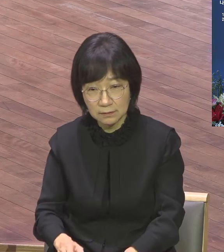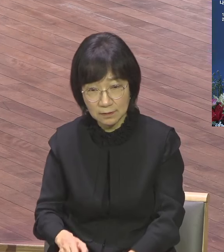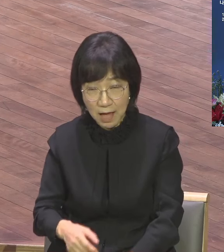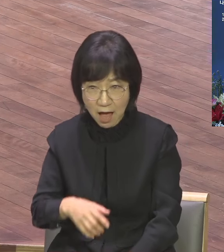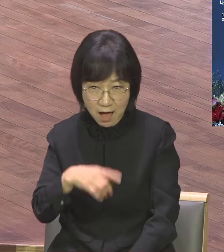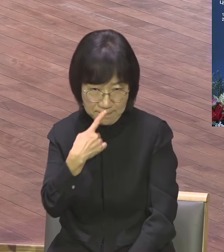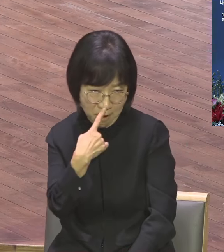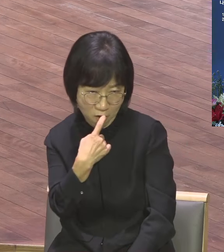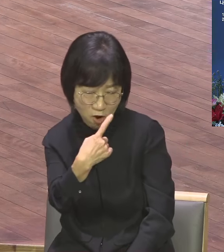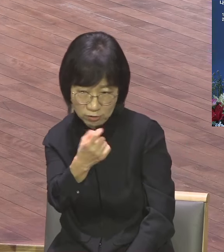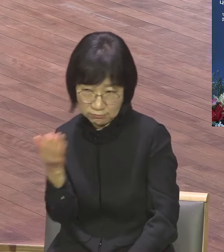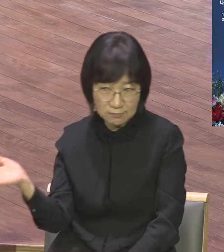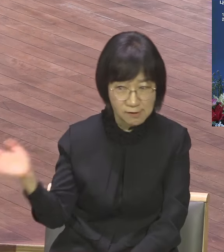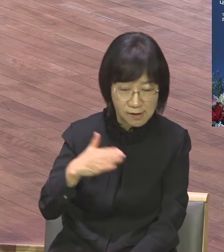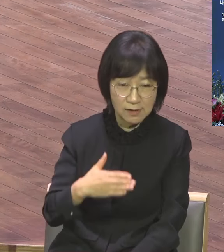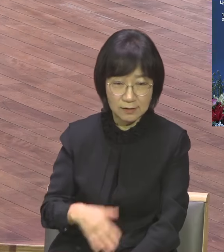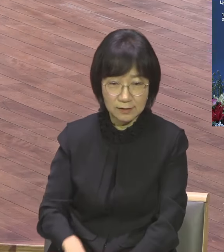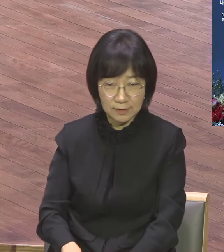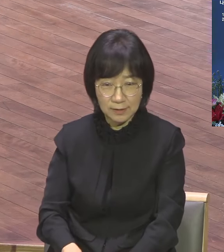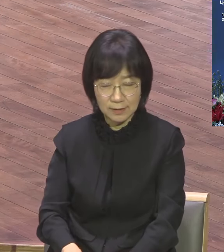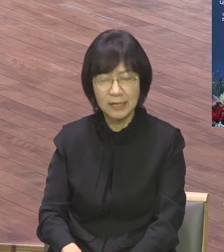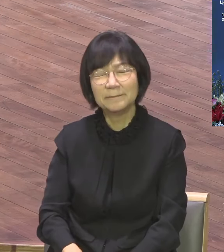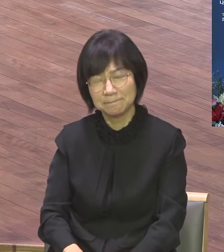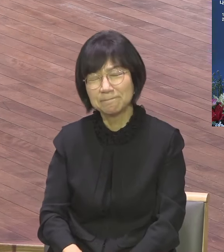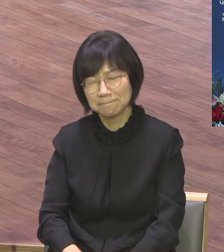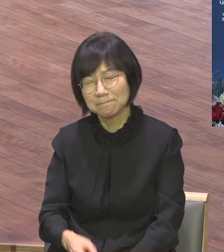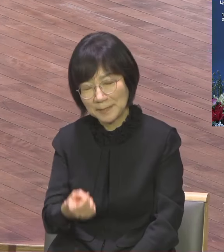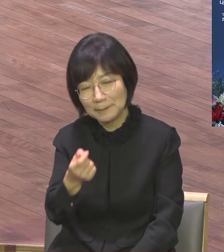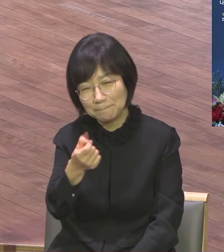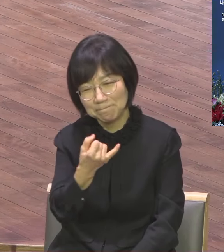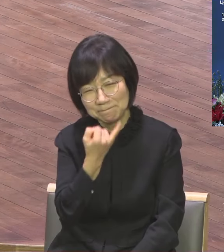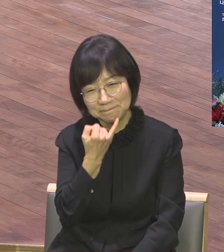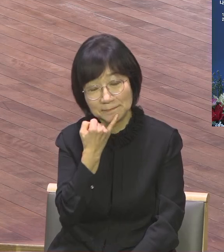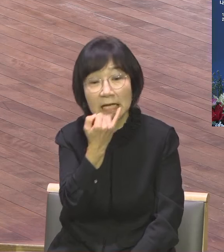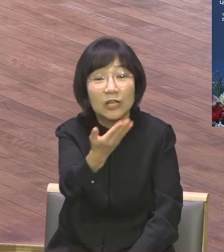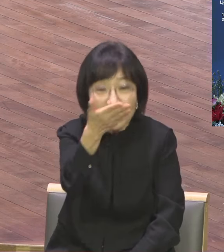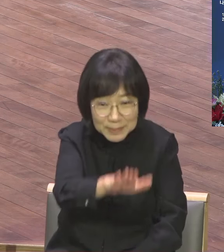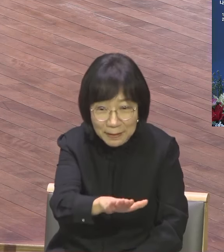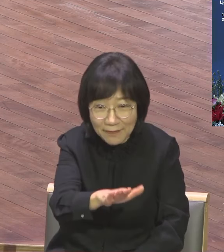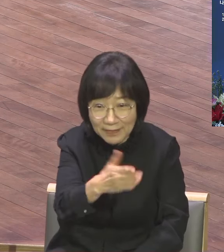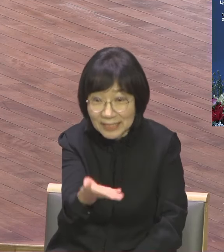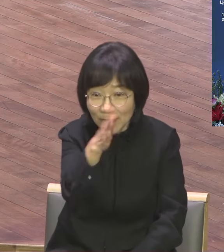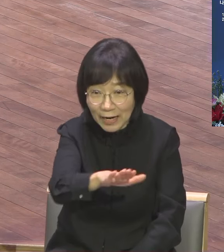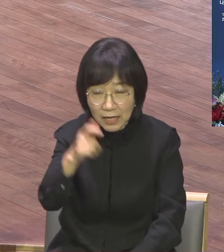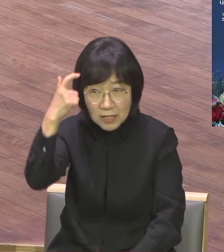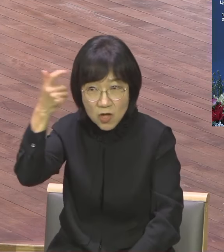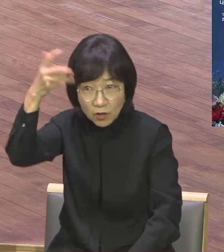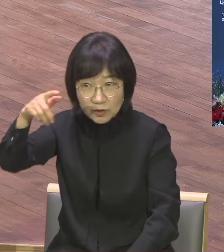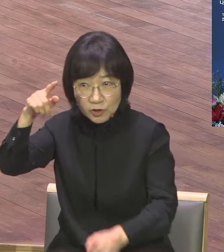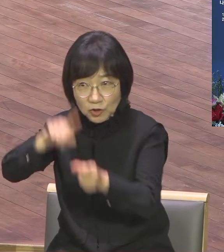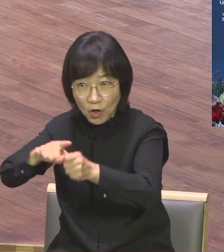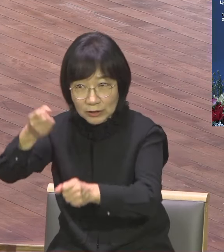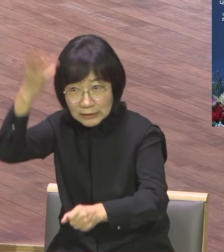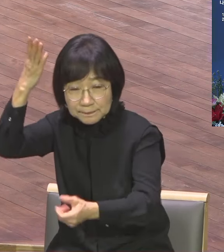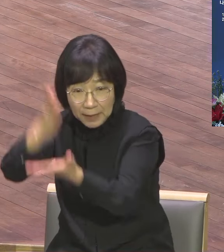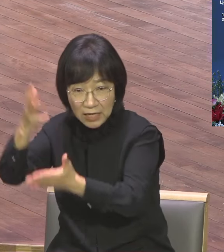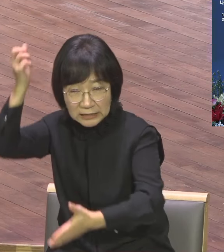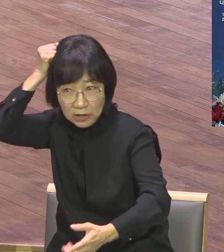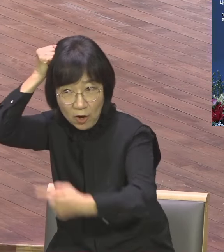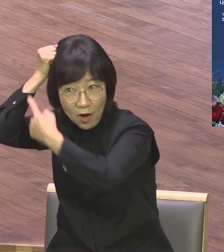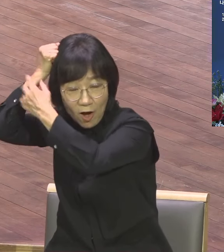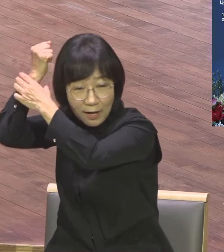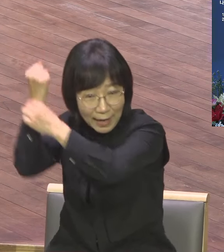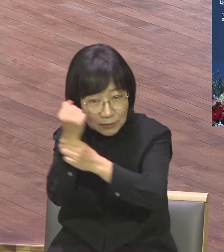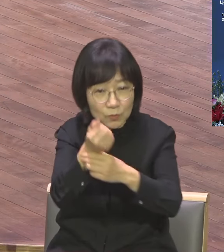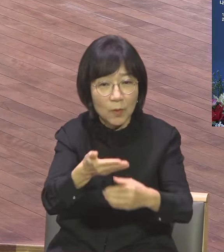좋은 곳에 가자. 좋아요. 가세요. 가는데 영적인 성탄의 본질을 찾고 가시기 바랍니다. 이걸